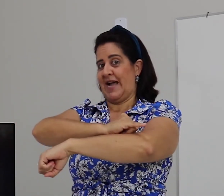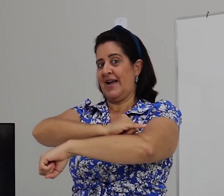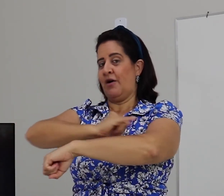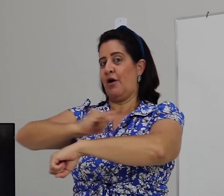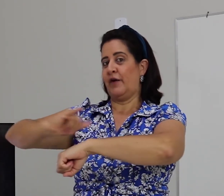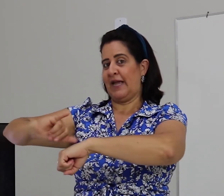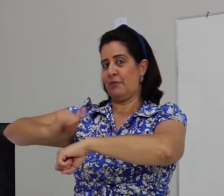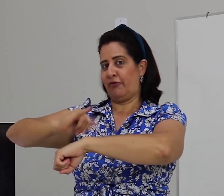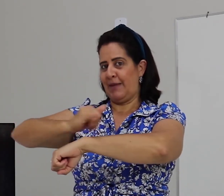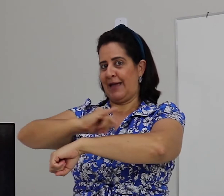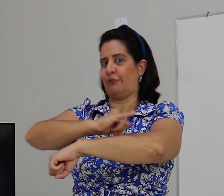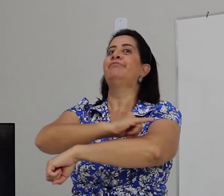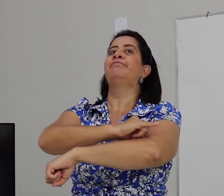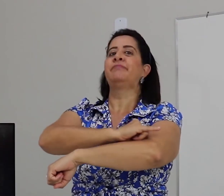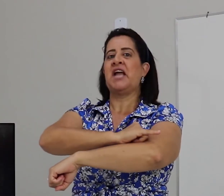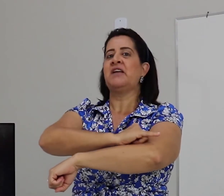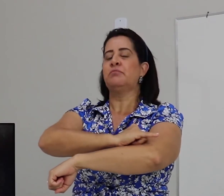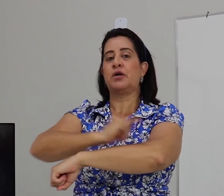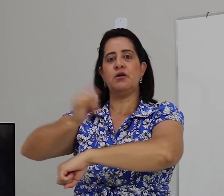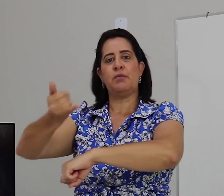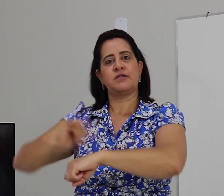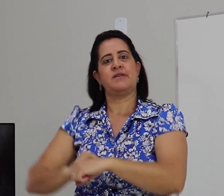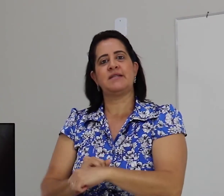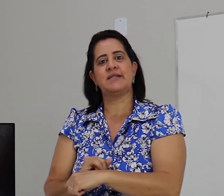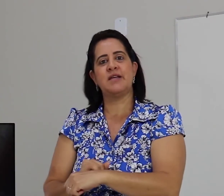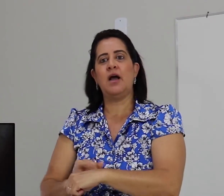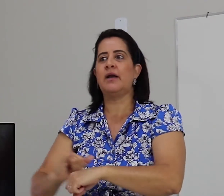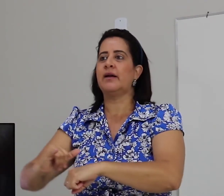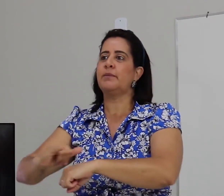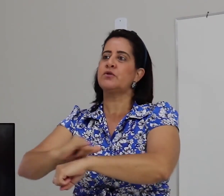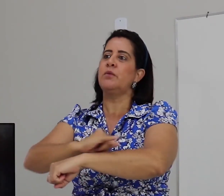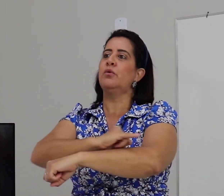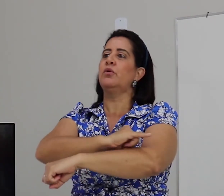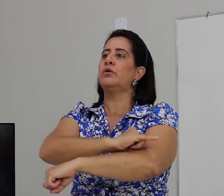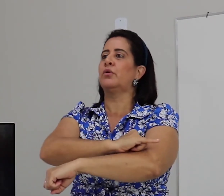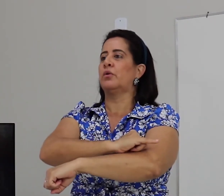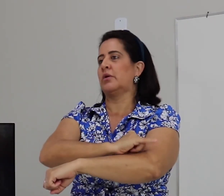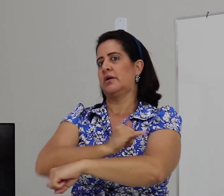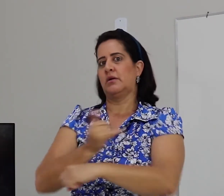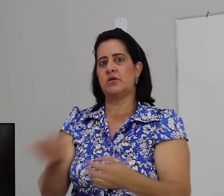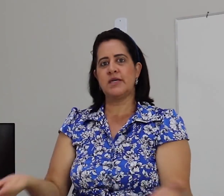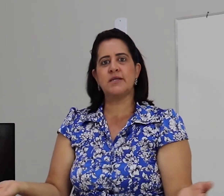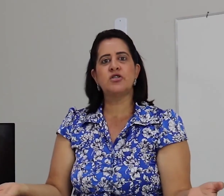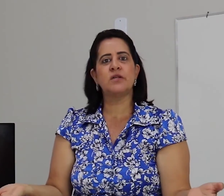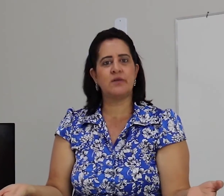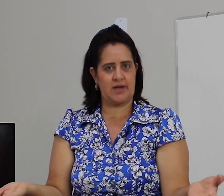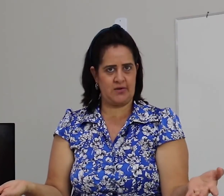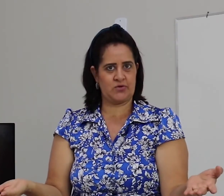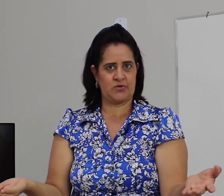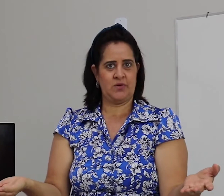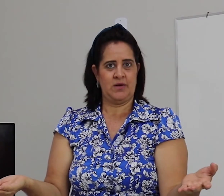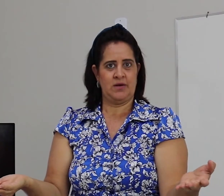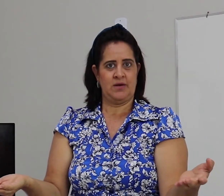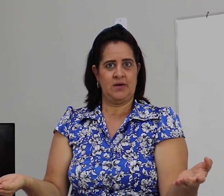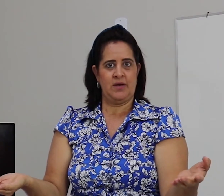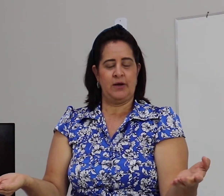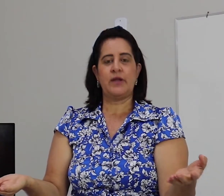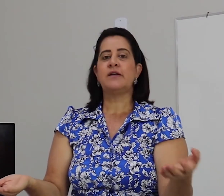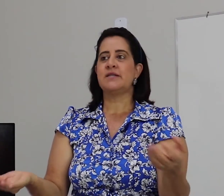Tá? Ó, tem movimento? Tem, porque eu não posso fazer assim, aquela pessoa é muito gorda. Que sentido tem isso? Eu tenho que dizer